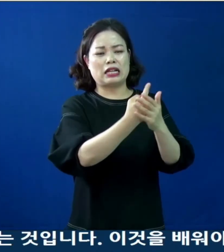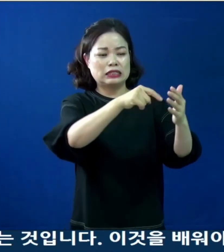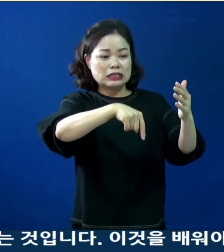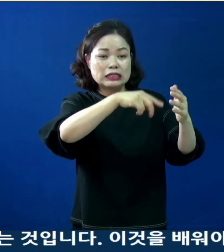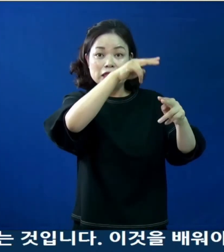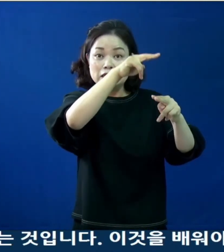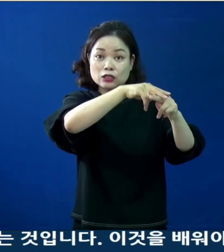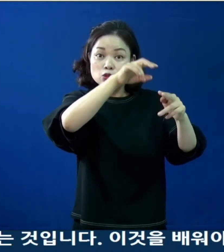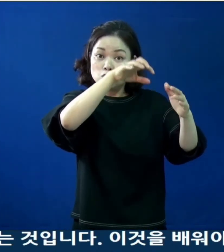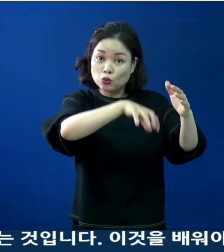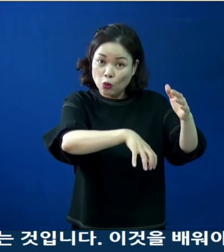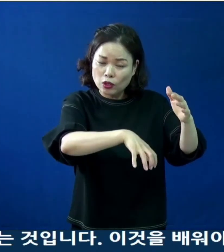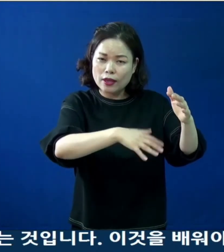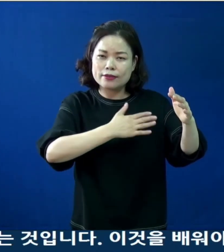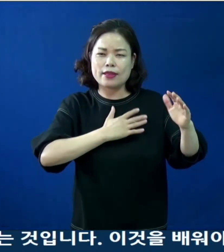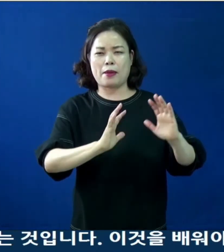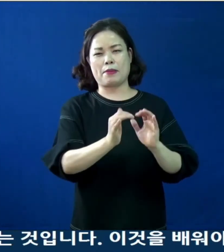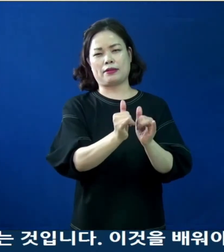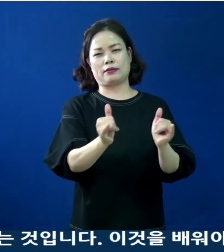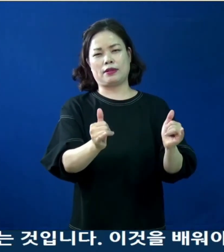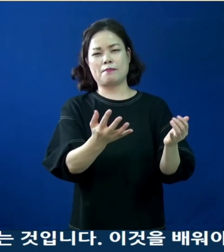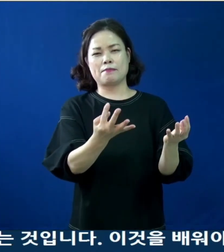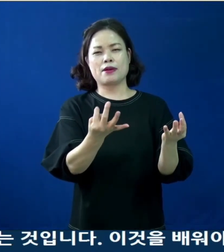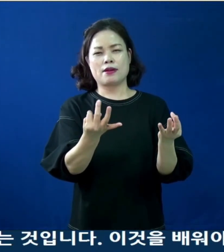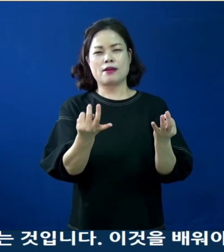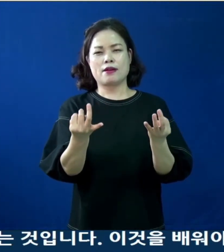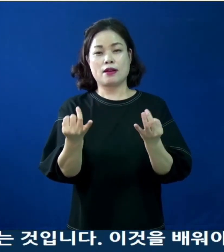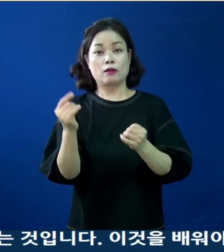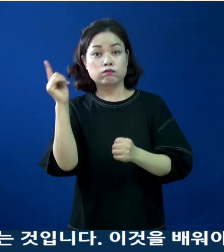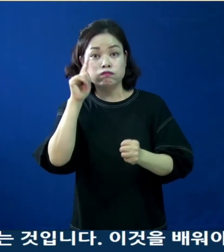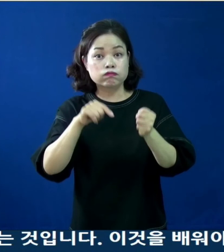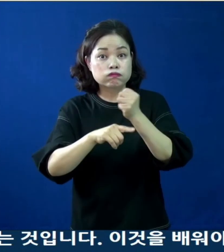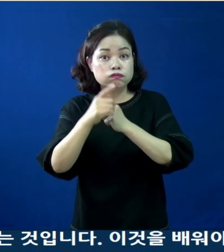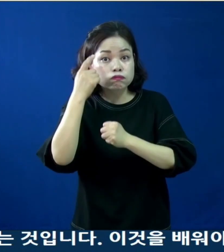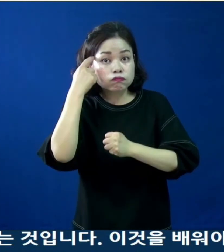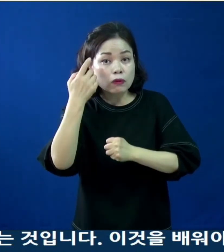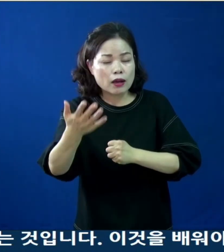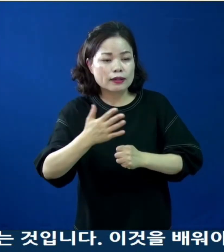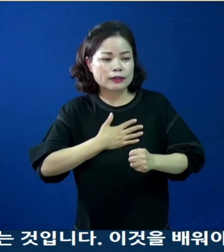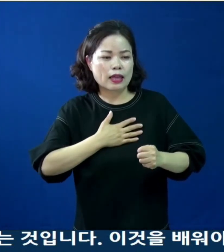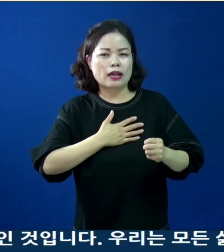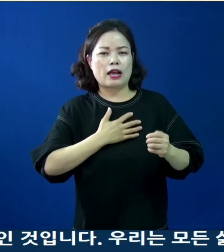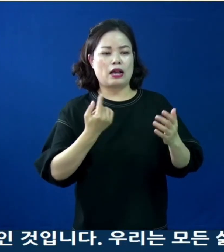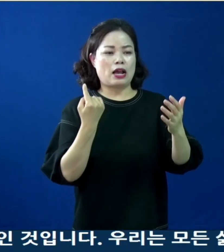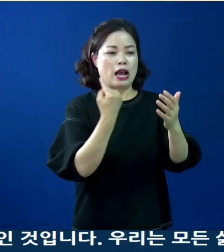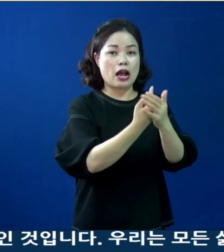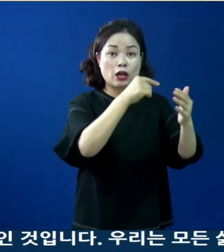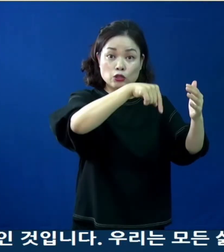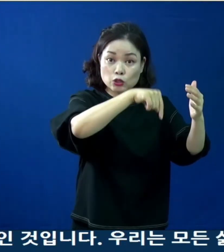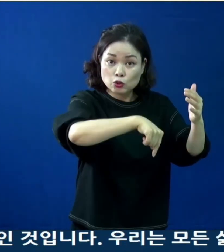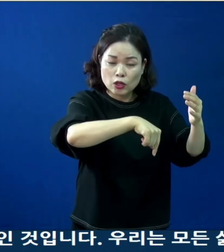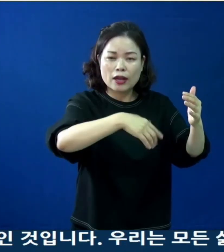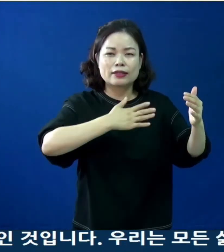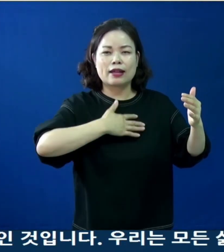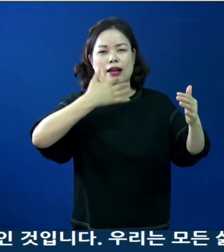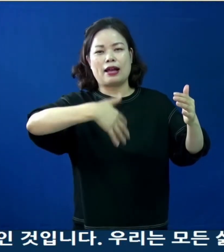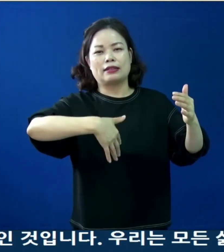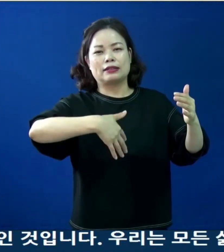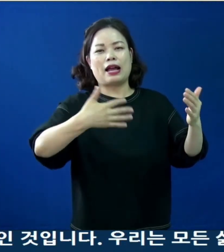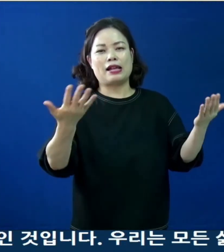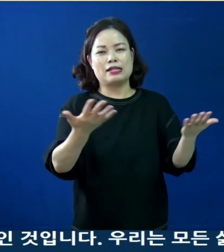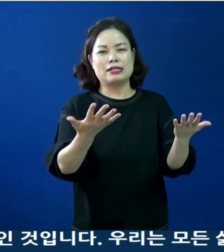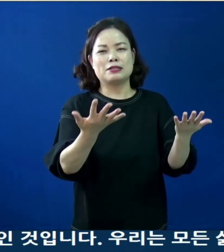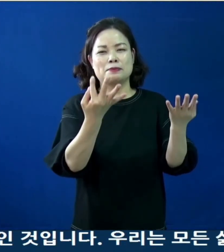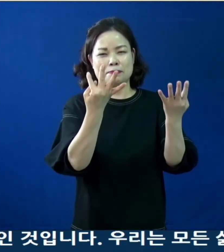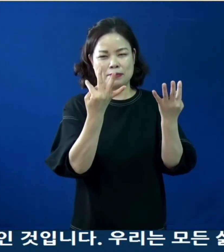자리 속에서 내 백성이 많음이라. 무슨 뜻입니까? 내가 있는 자리 속에 내가 아직 할 일이